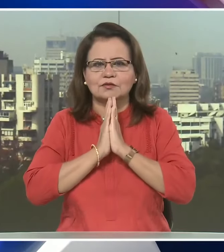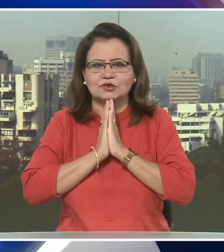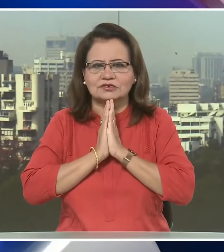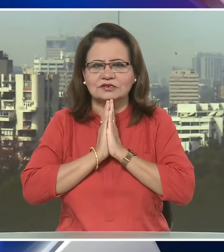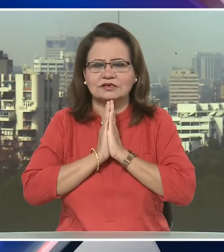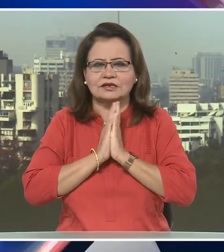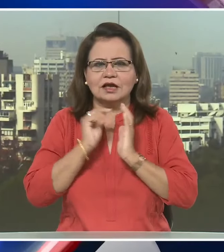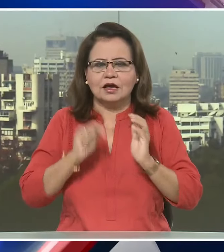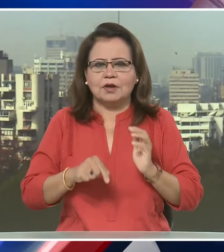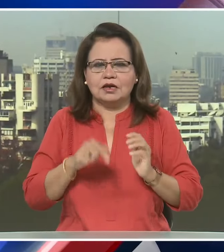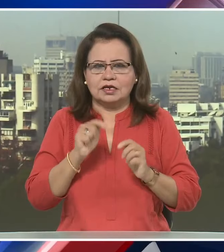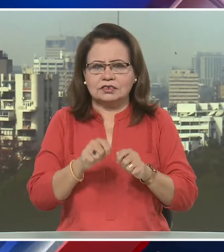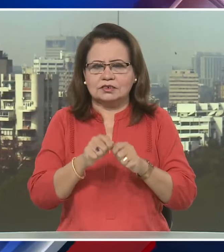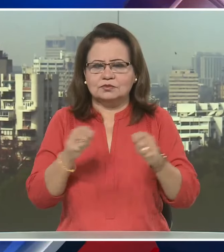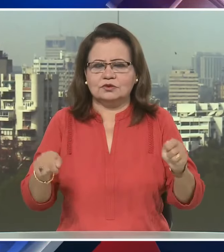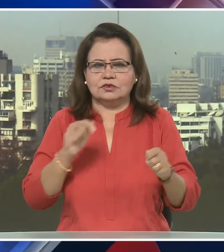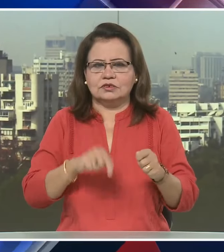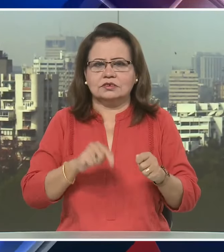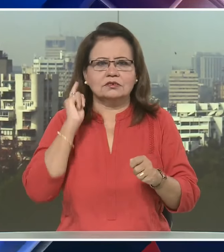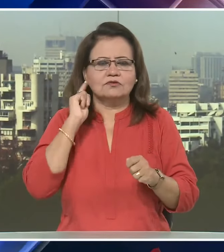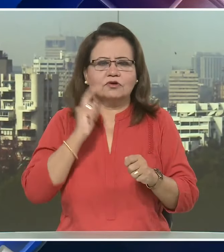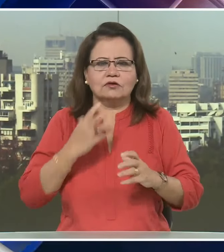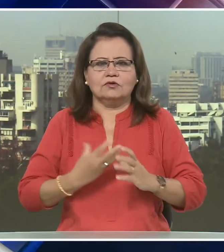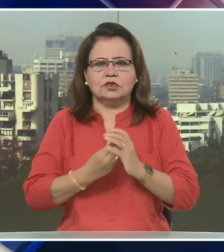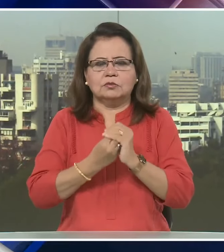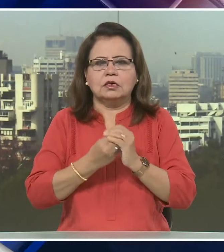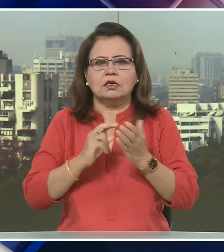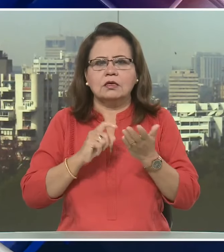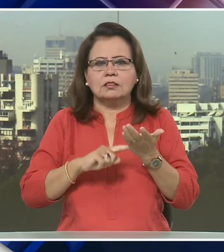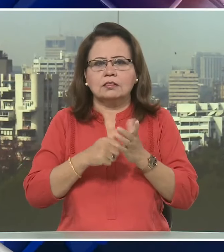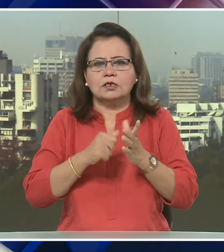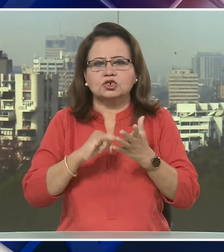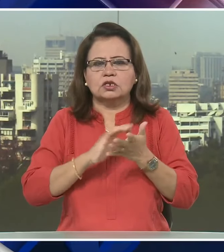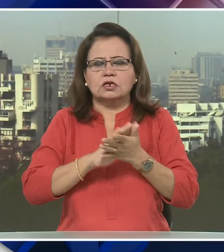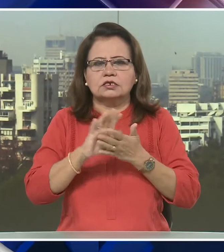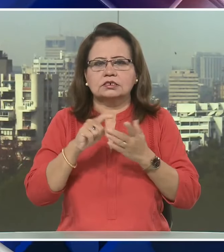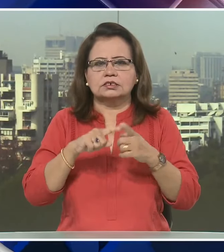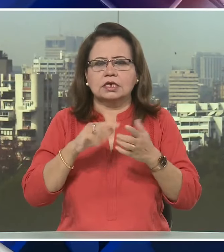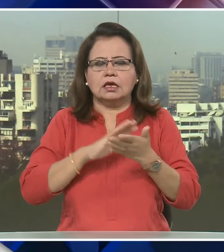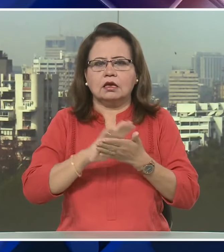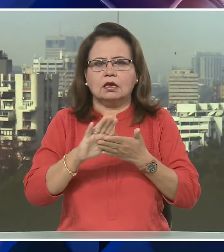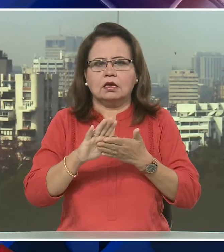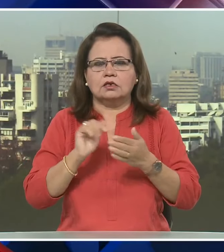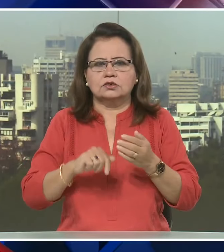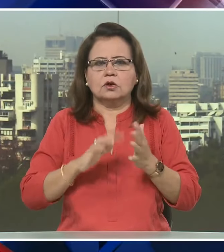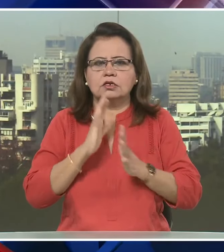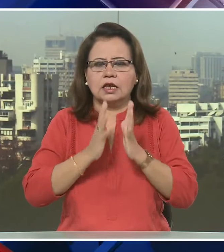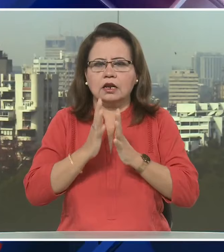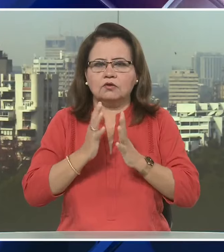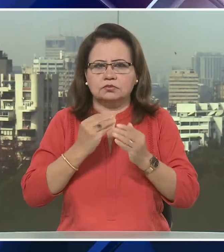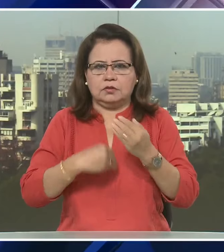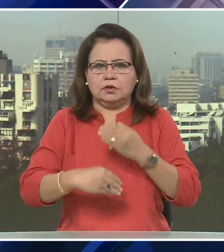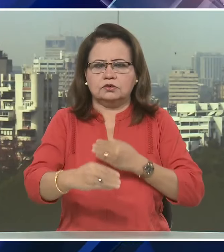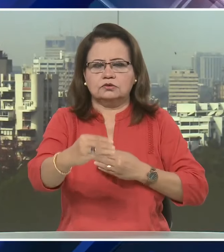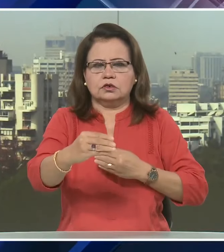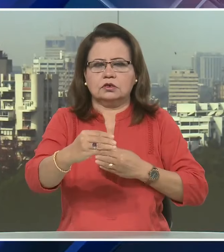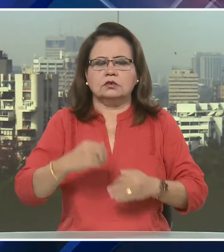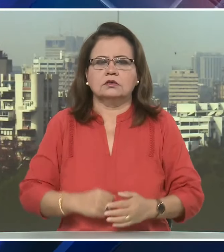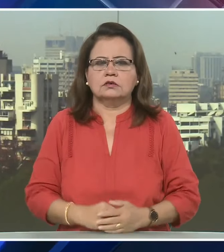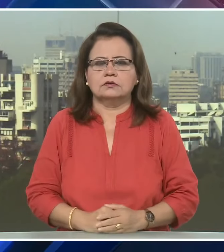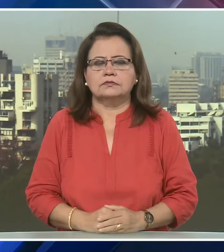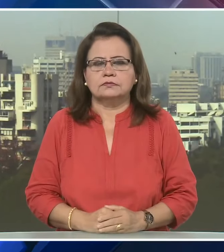नमस्कार, हमारे इस खास बुलेटिन में आपका स्वागत है। मैं हूं तेजेंद्र सिंह और मेरे साथ हैं मेरी सहयोगी रजनी, जो सांकेतिक भाषा में खबरों को आप